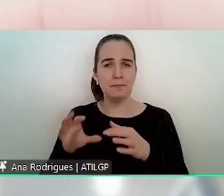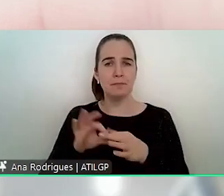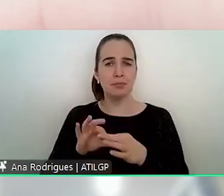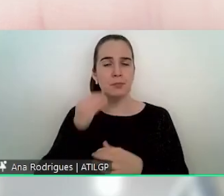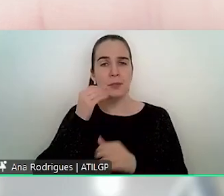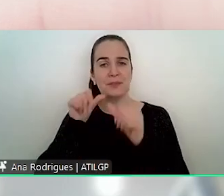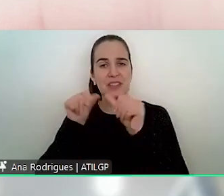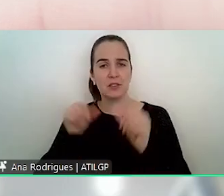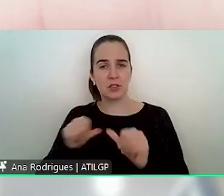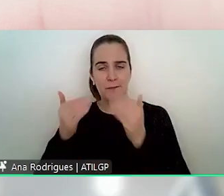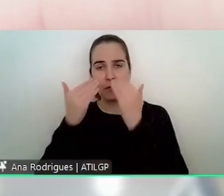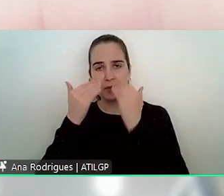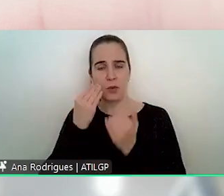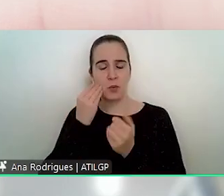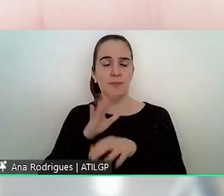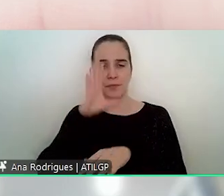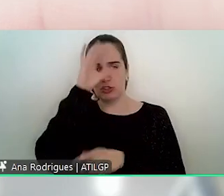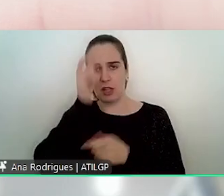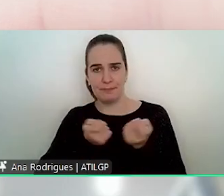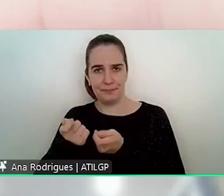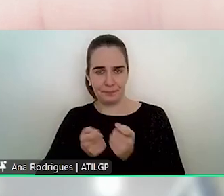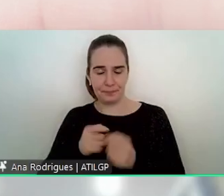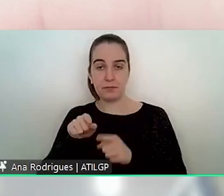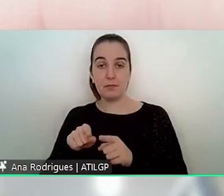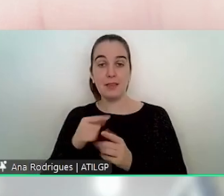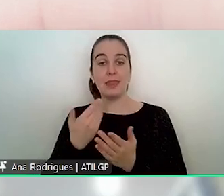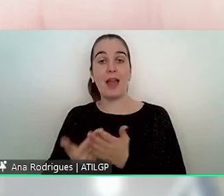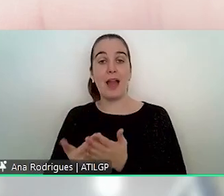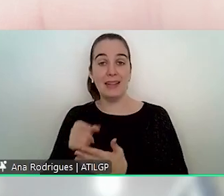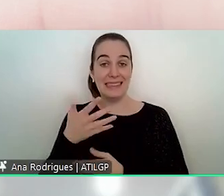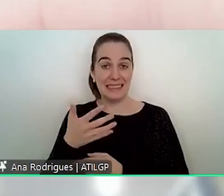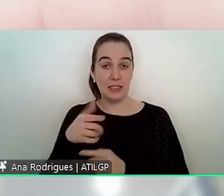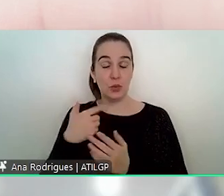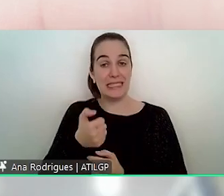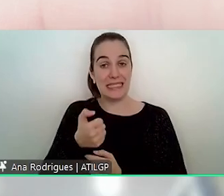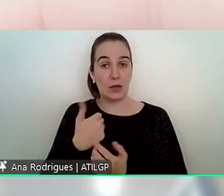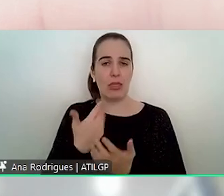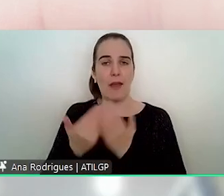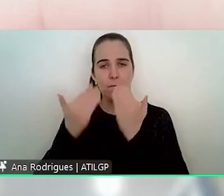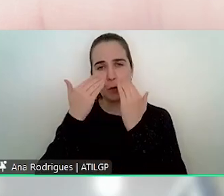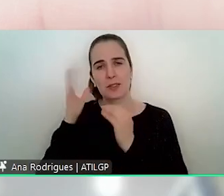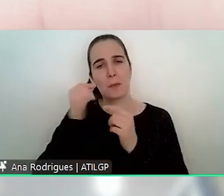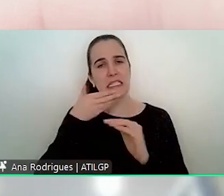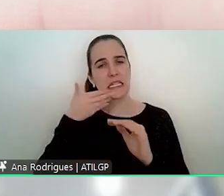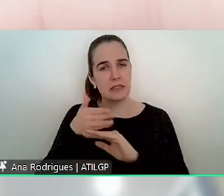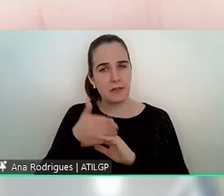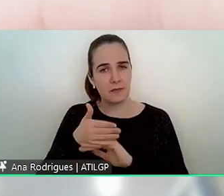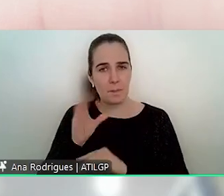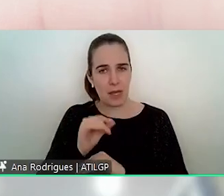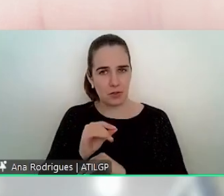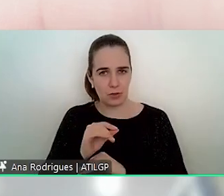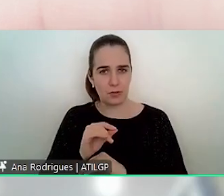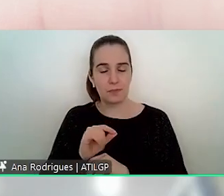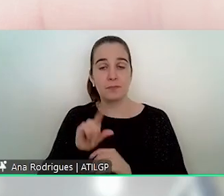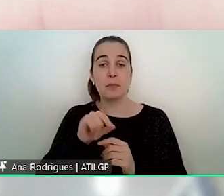Sistema de Informação da Organização do Estado, tentando tornar mais acessível essa informação, sobretudo do ponto de